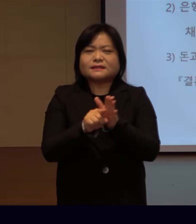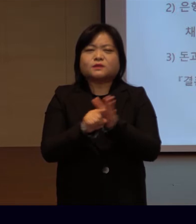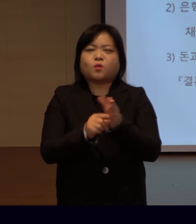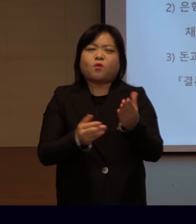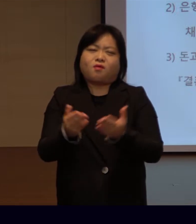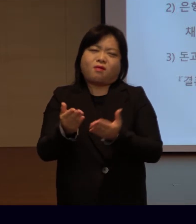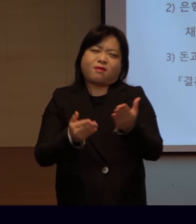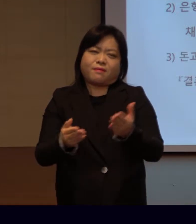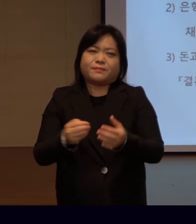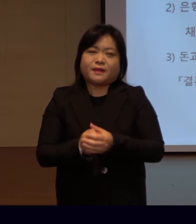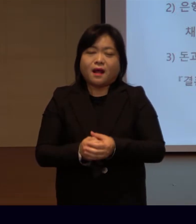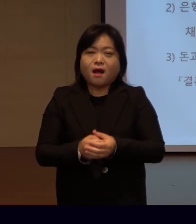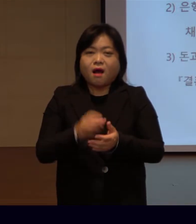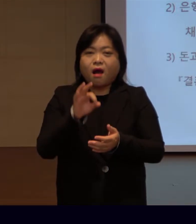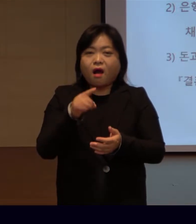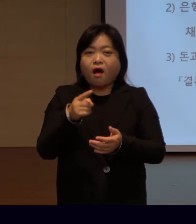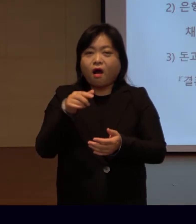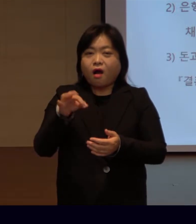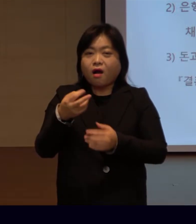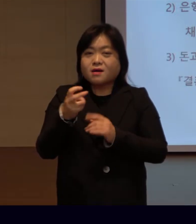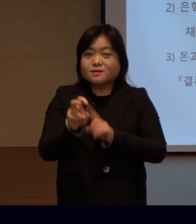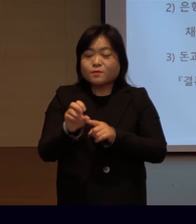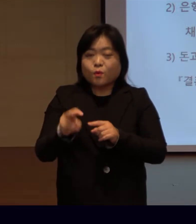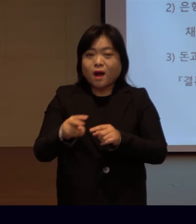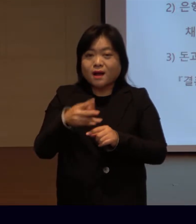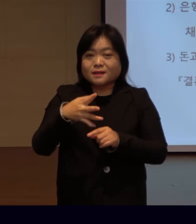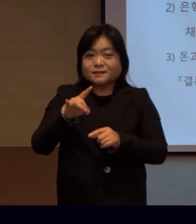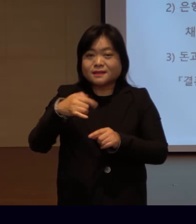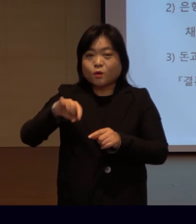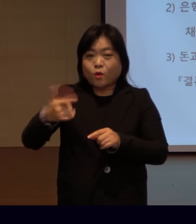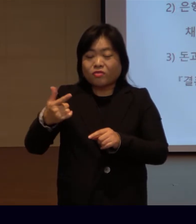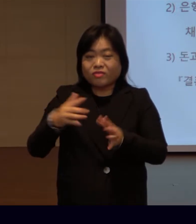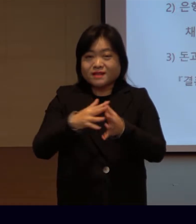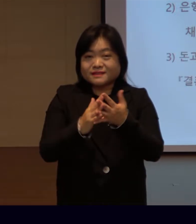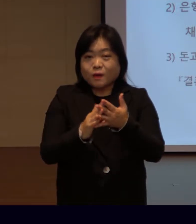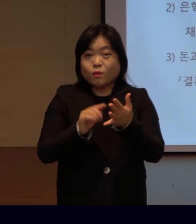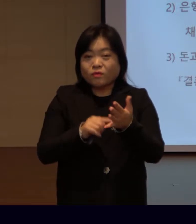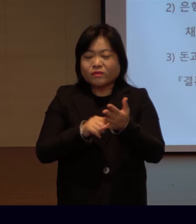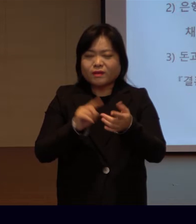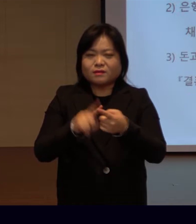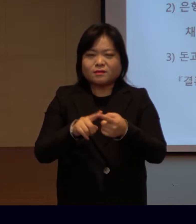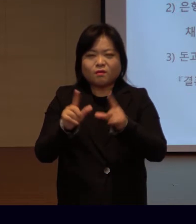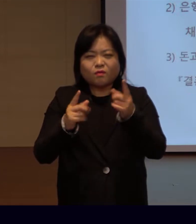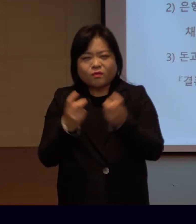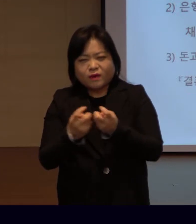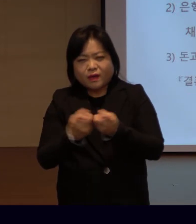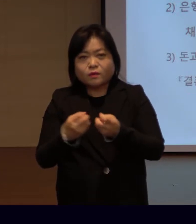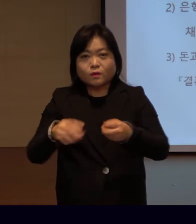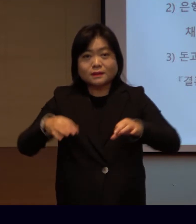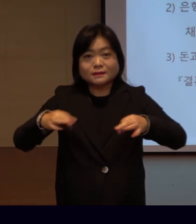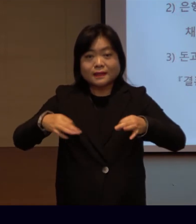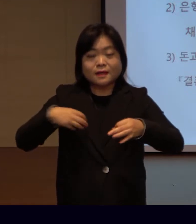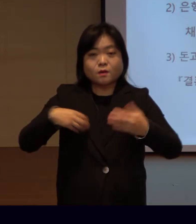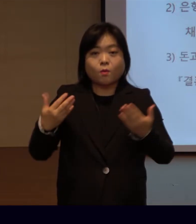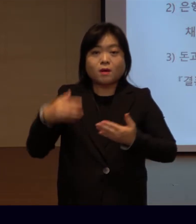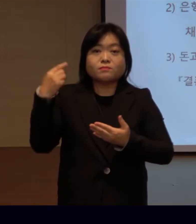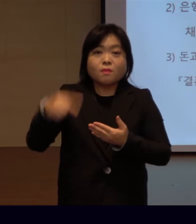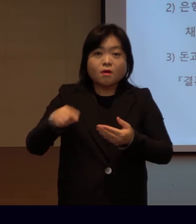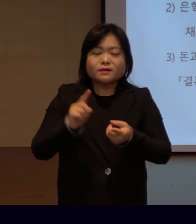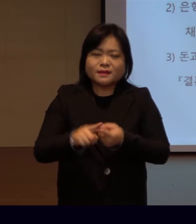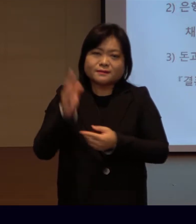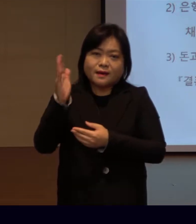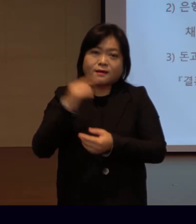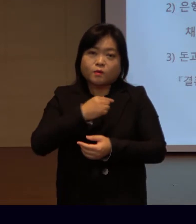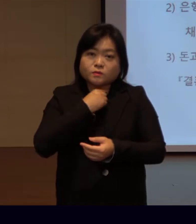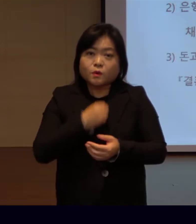신용거래입니다. 소위 그 어음과 채권에 어떻게 그 구조가 흘러갔고 은행은 어떤 역할을 했는가 하는 얘기를